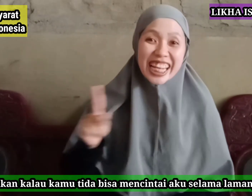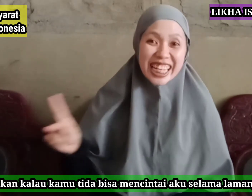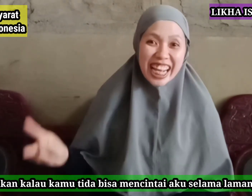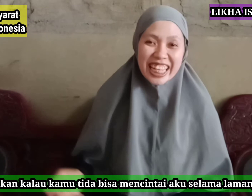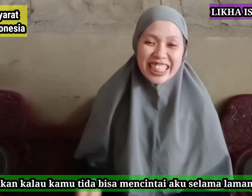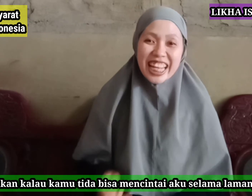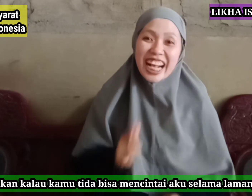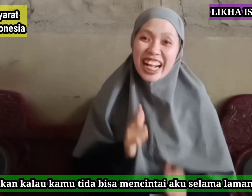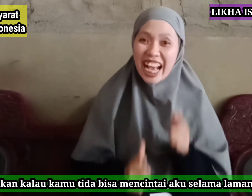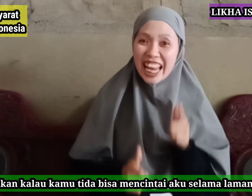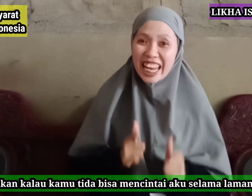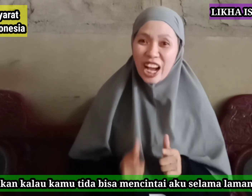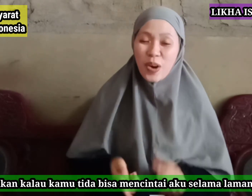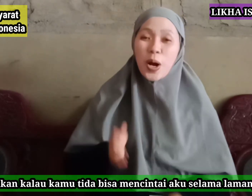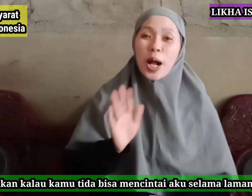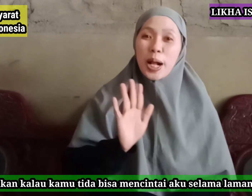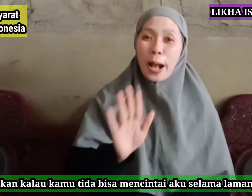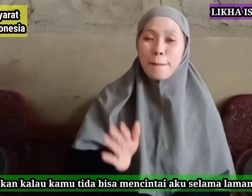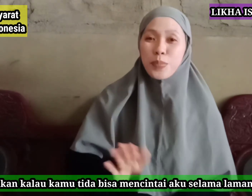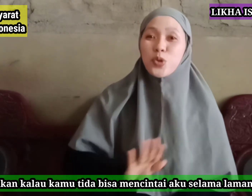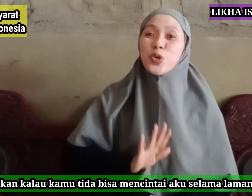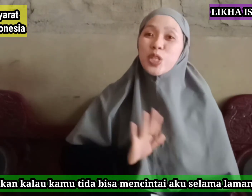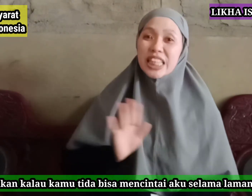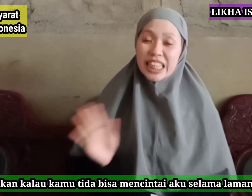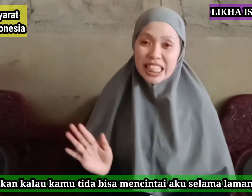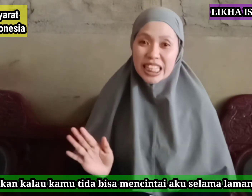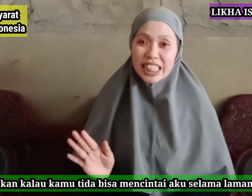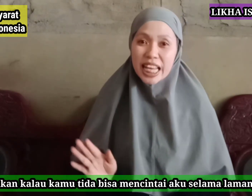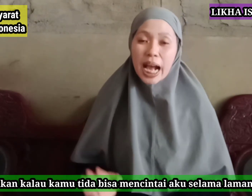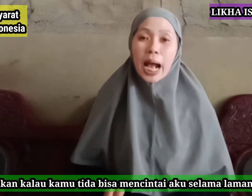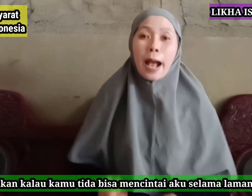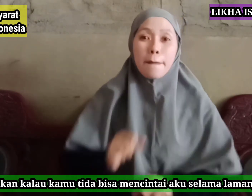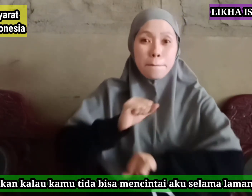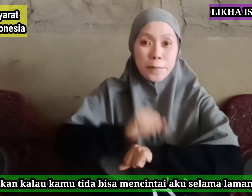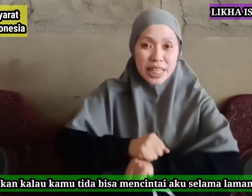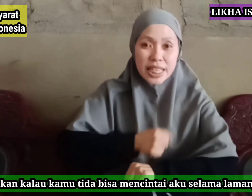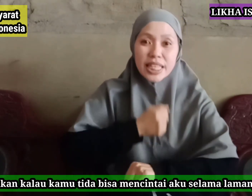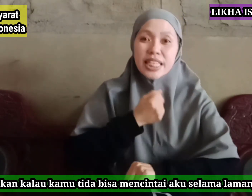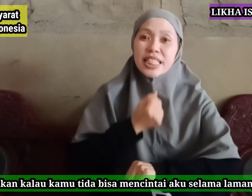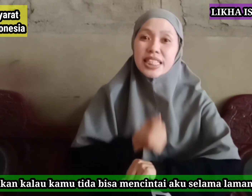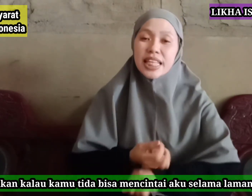Katakan kalau kamu tidak bisa